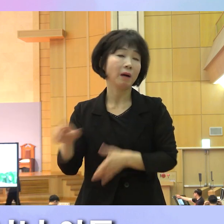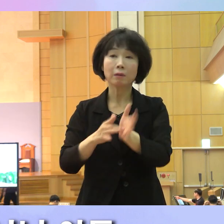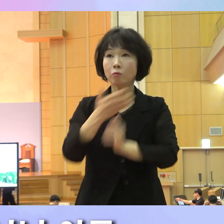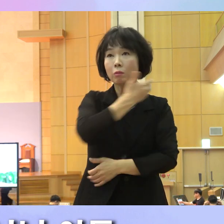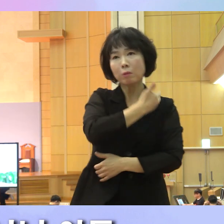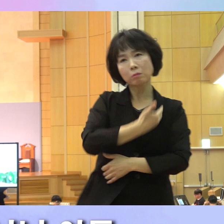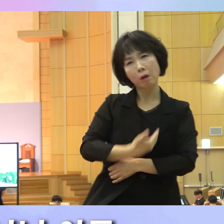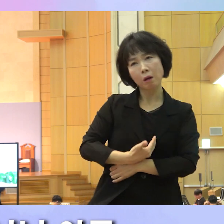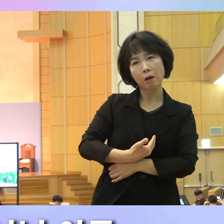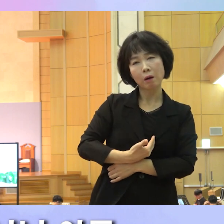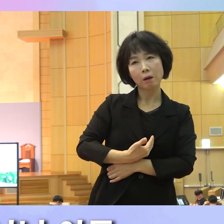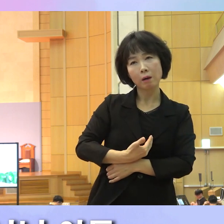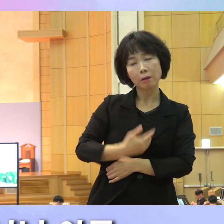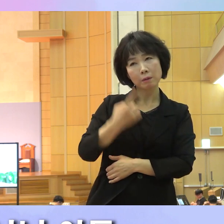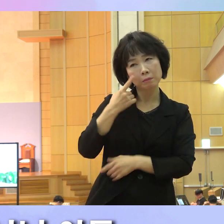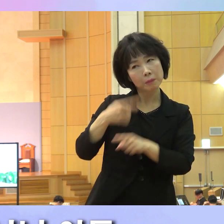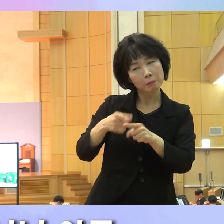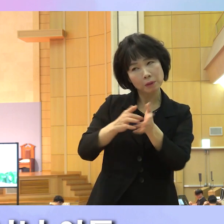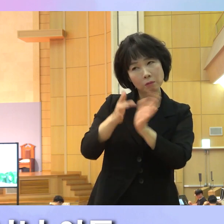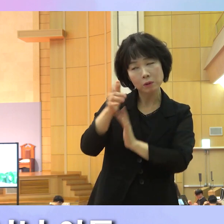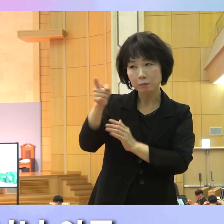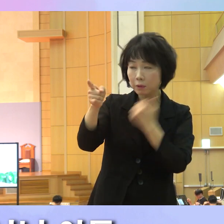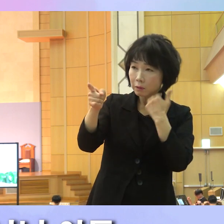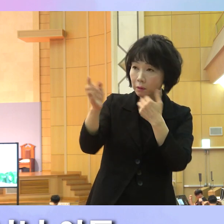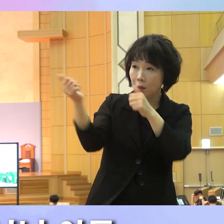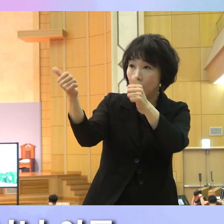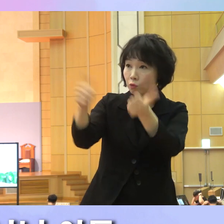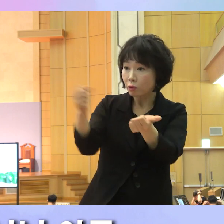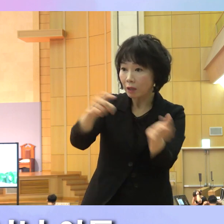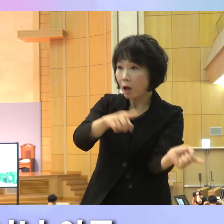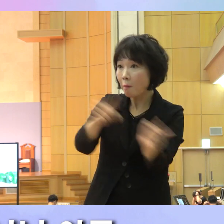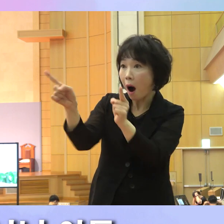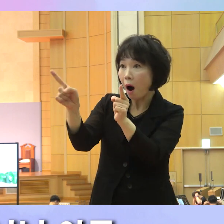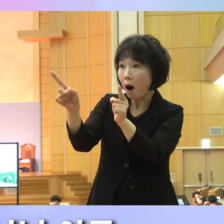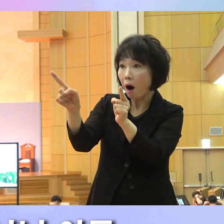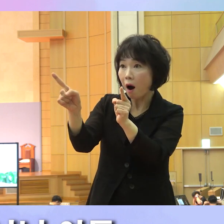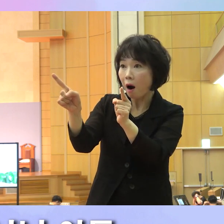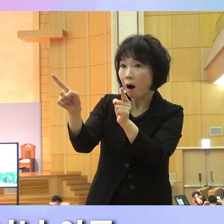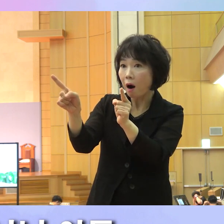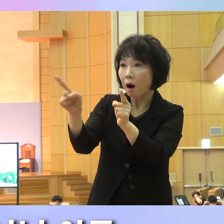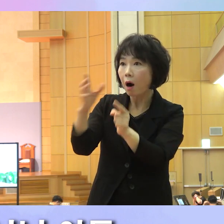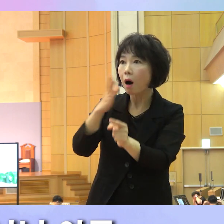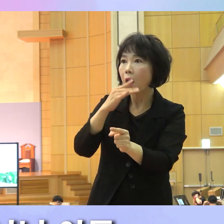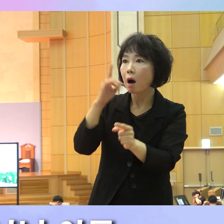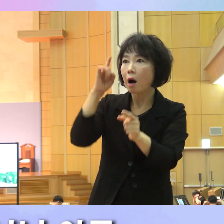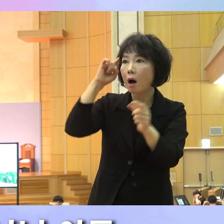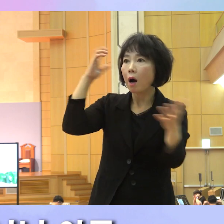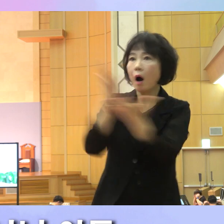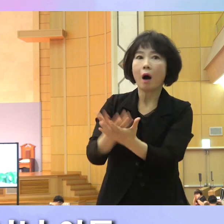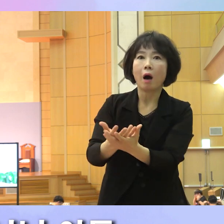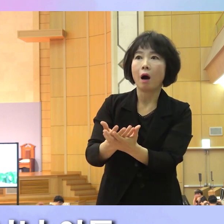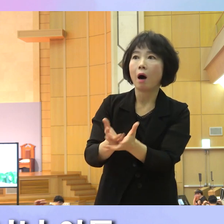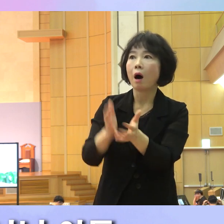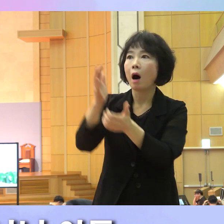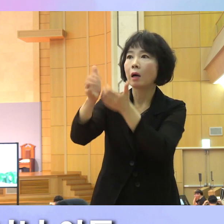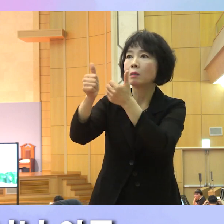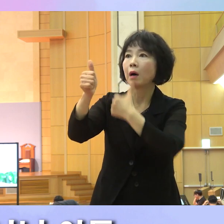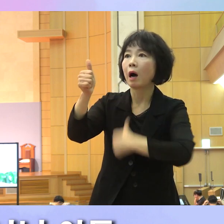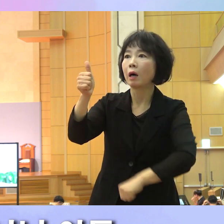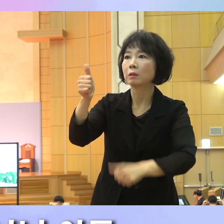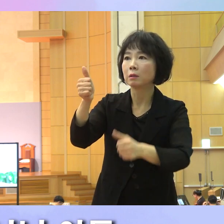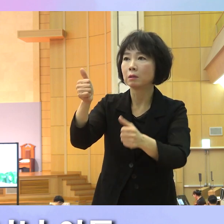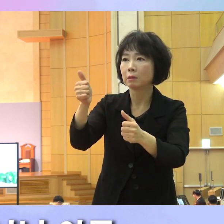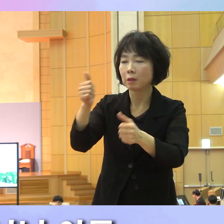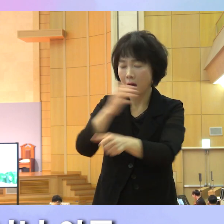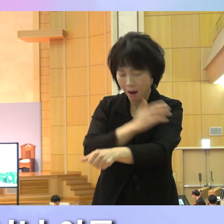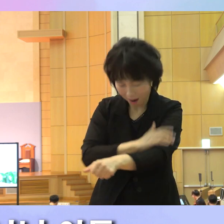제자들도 예수 믿는다고 하면서도 예수님이 십자가에 죽었다가 살아나기 전에 믿었던 믿음하고 예수님이 죽었다가